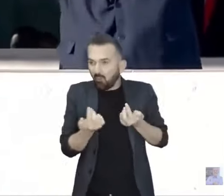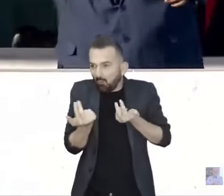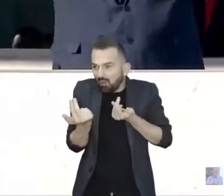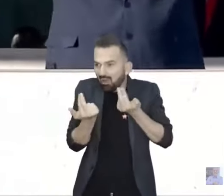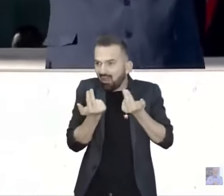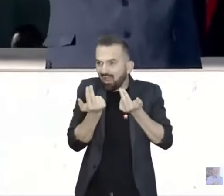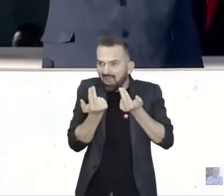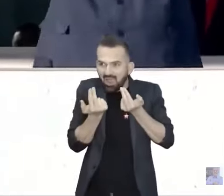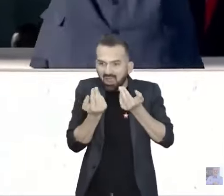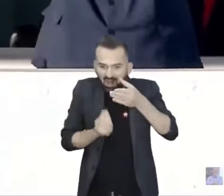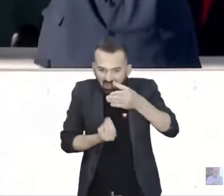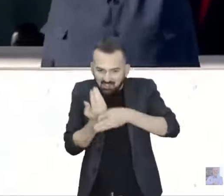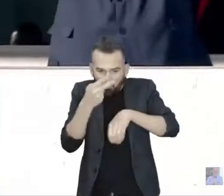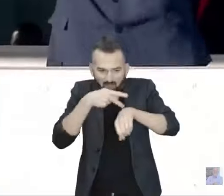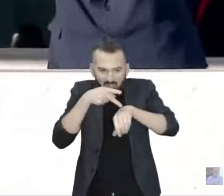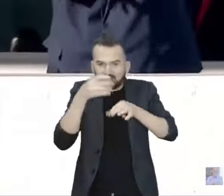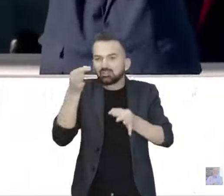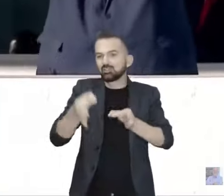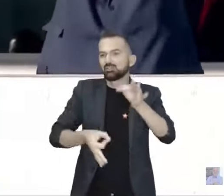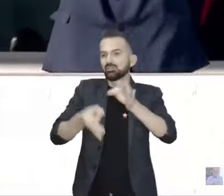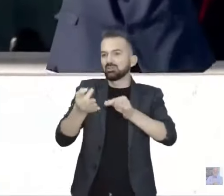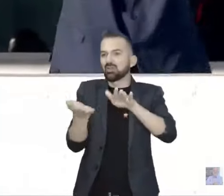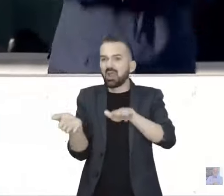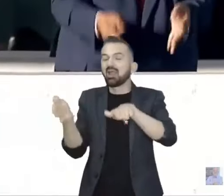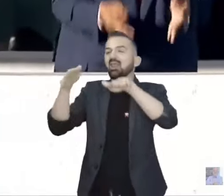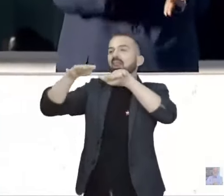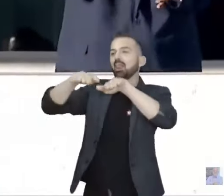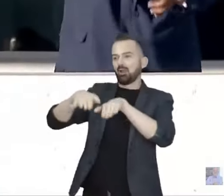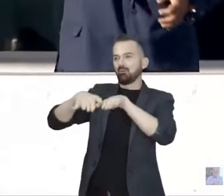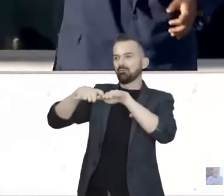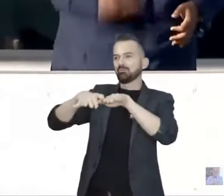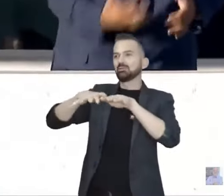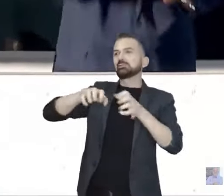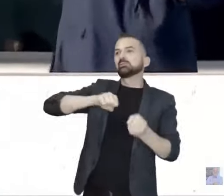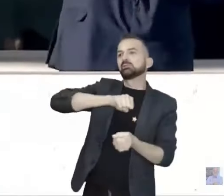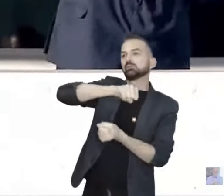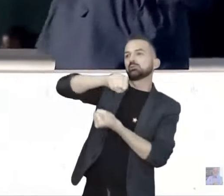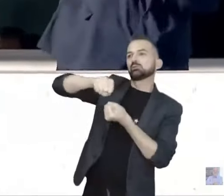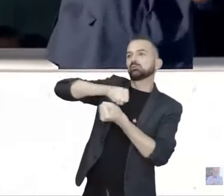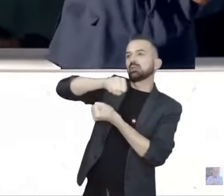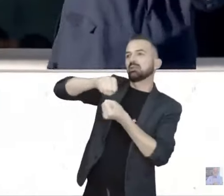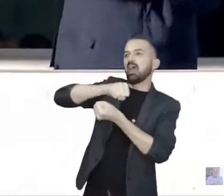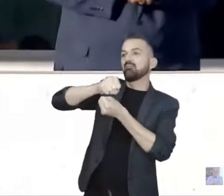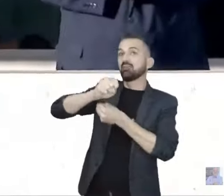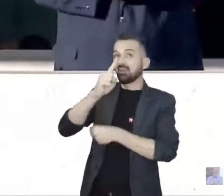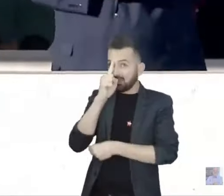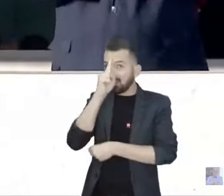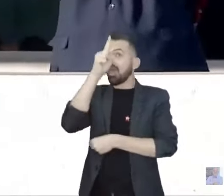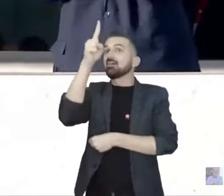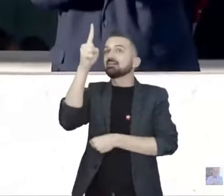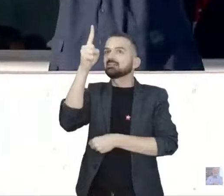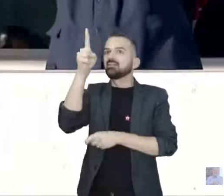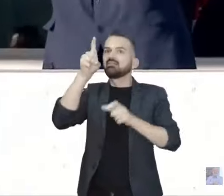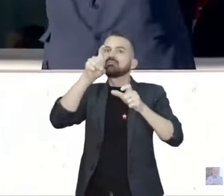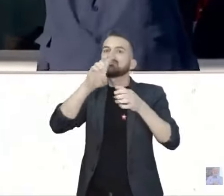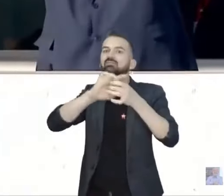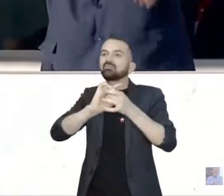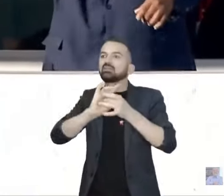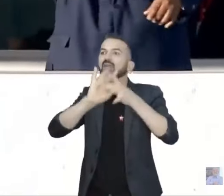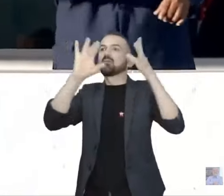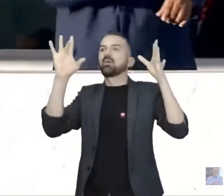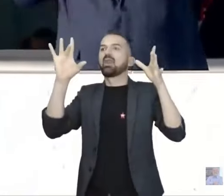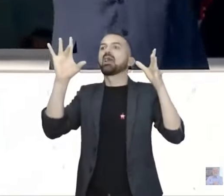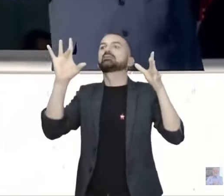justo, inclusivo, sustentável e criativo, democrático e soberano para todos